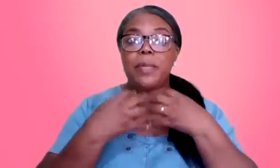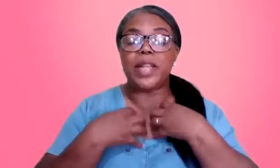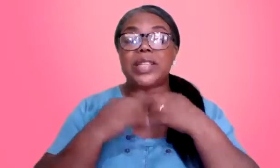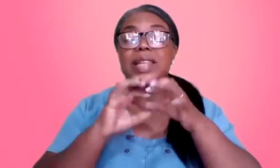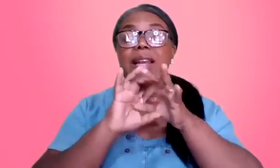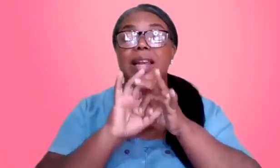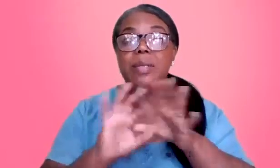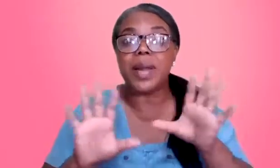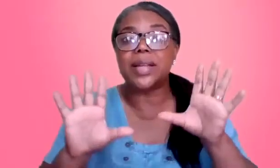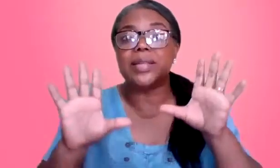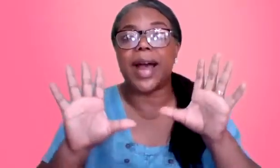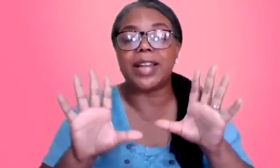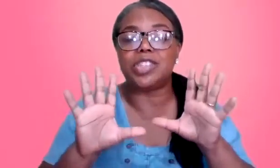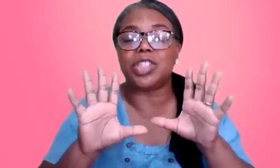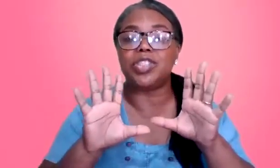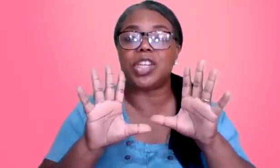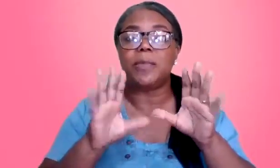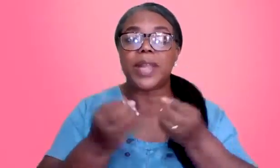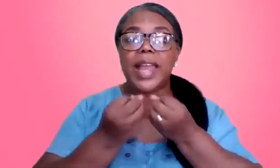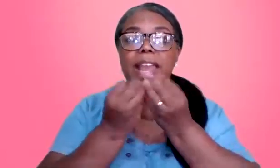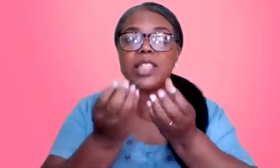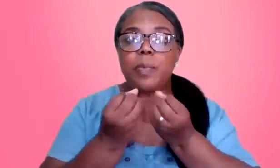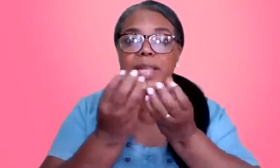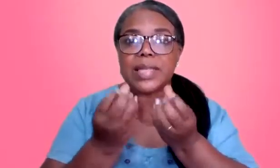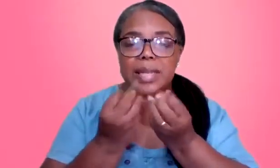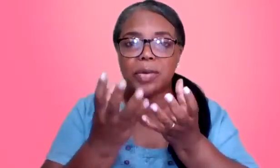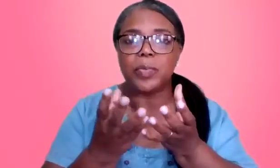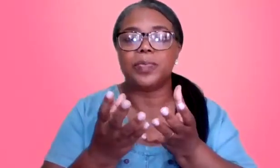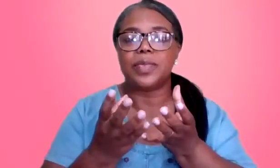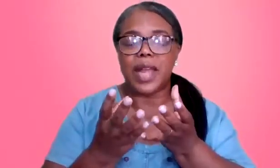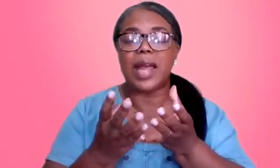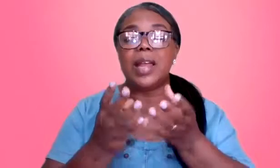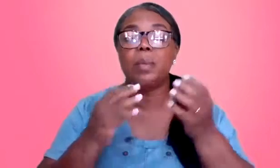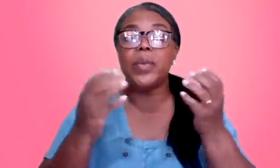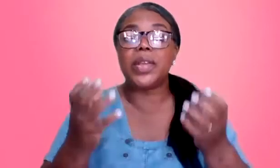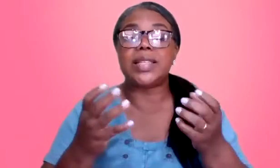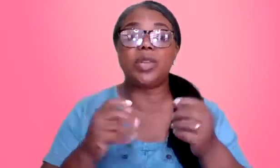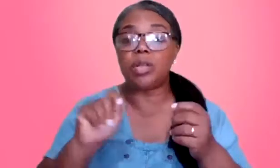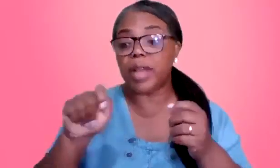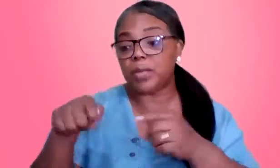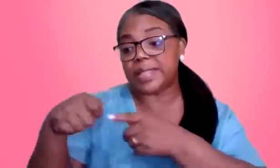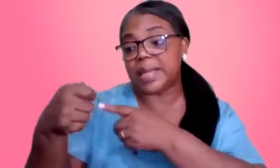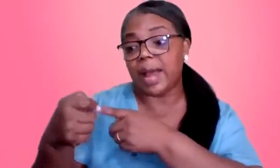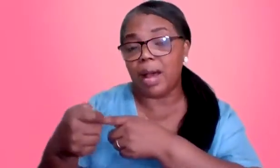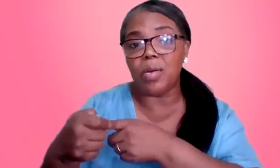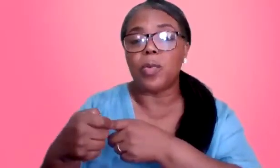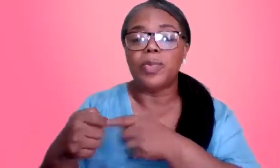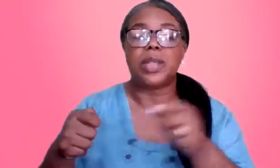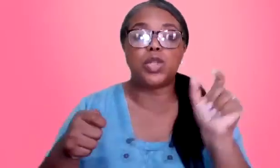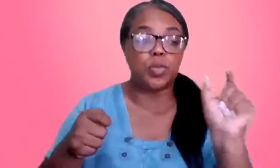permitem essa liberdade de expressão, tá? Porque se eu não tenho um sinal que